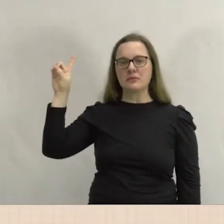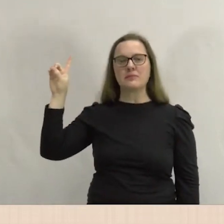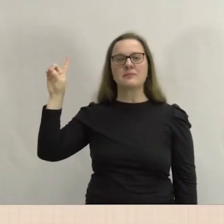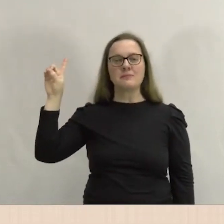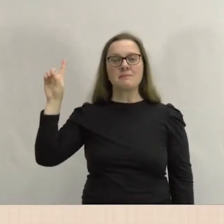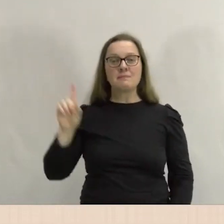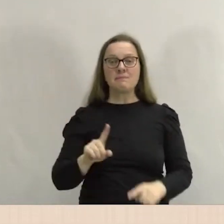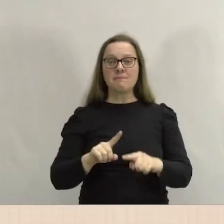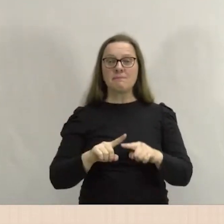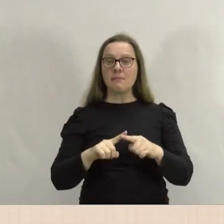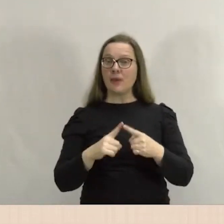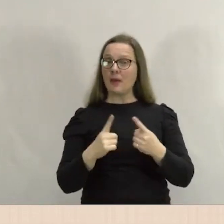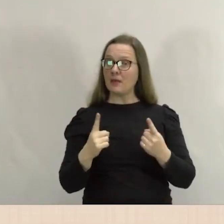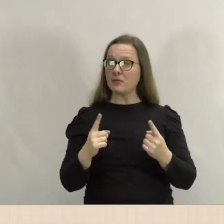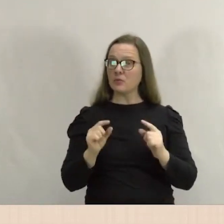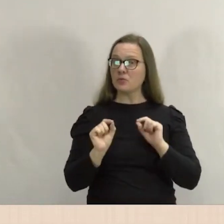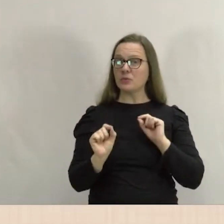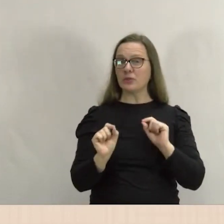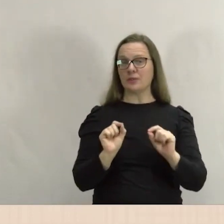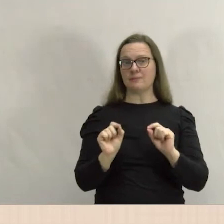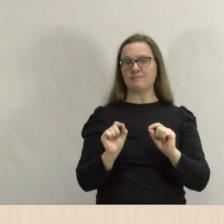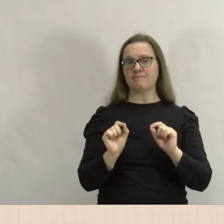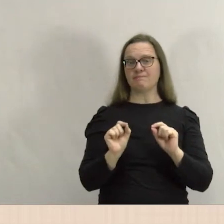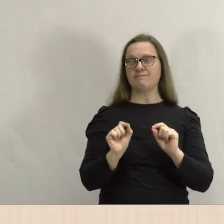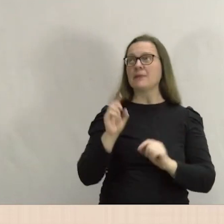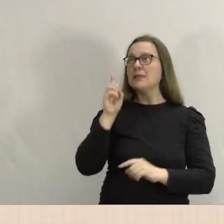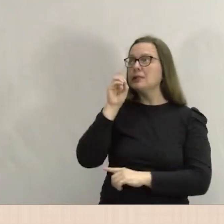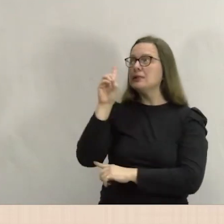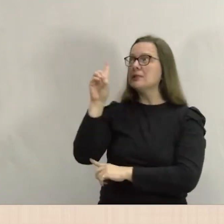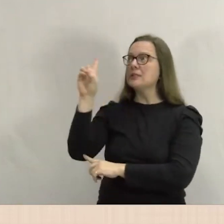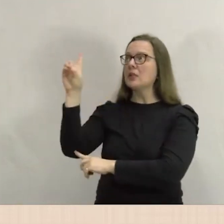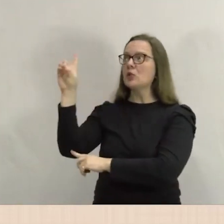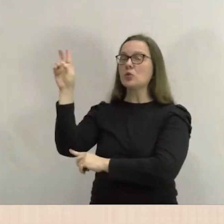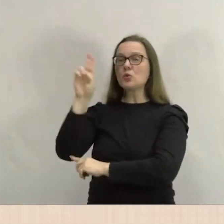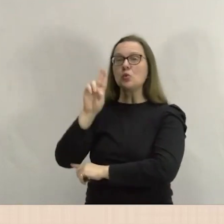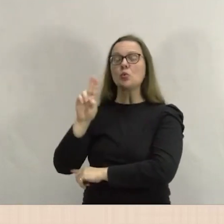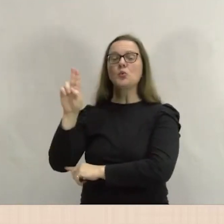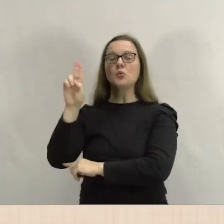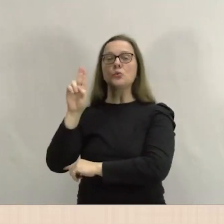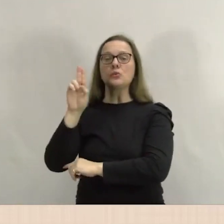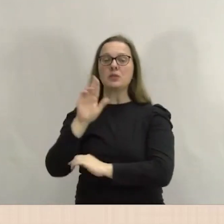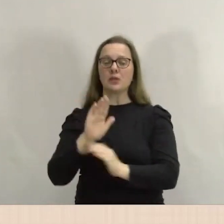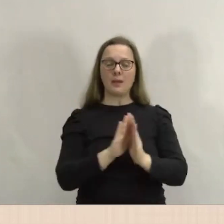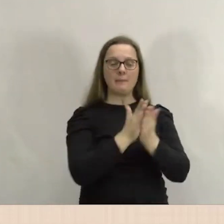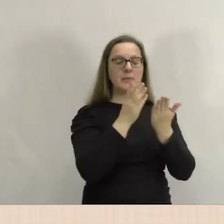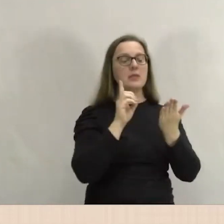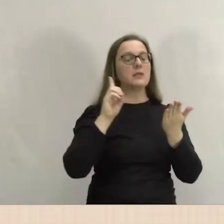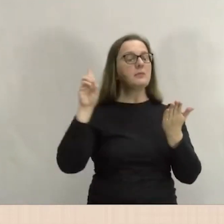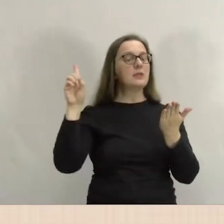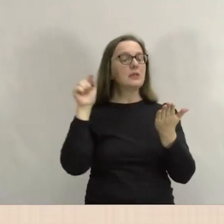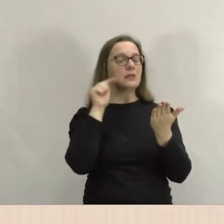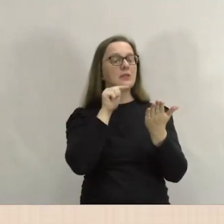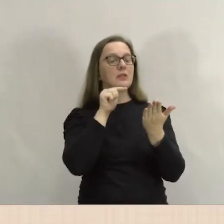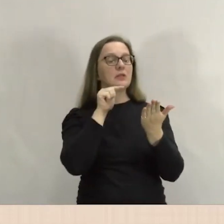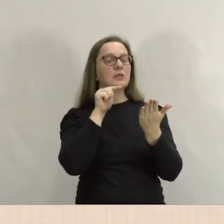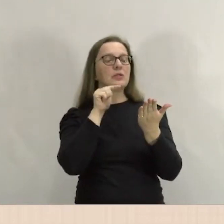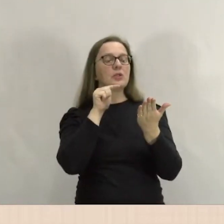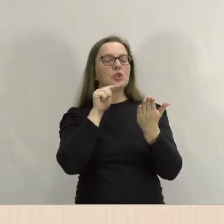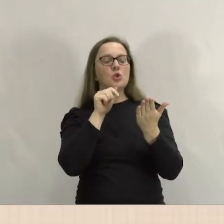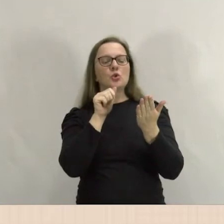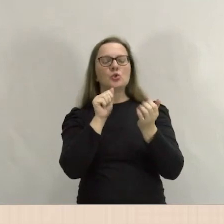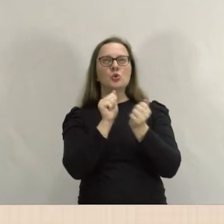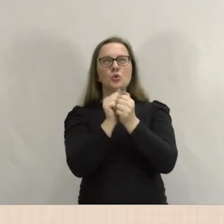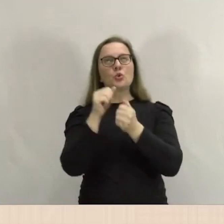Mas, irmãos, Deus usa as Escrituras e o Espírito